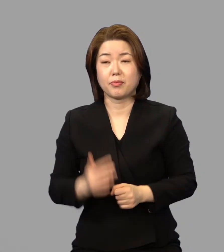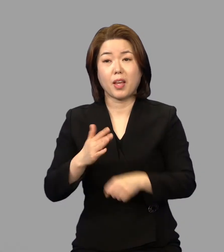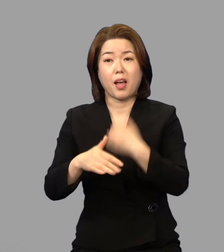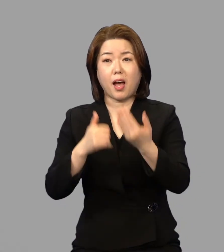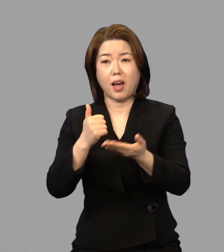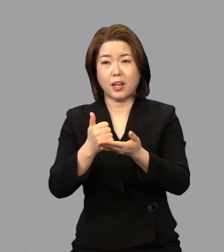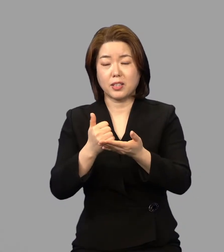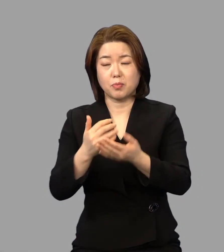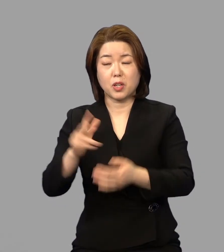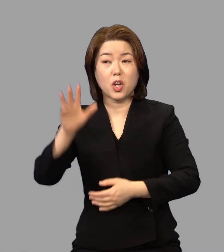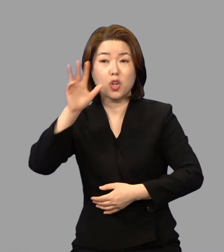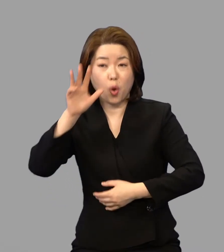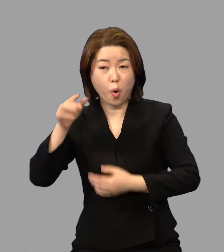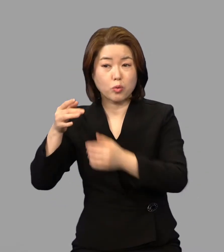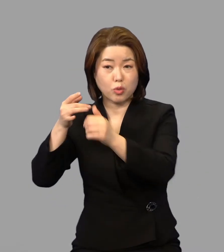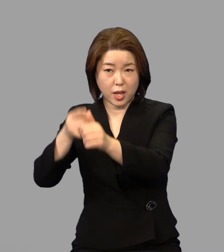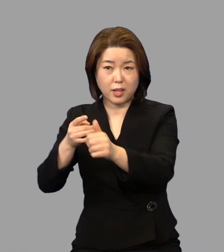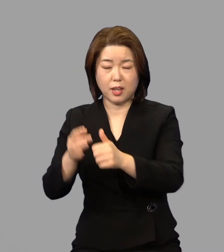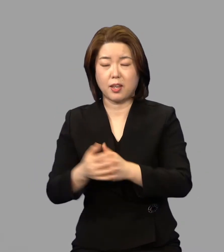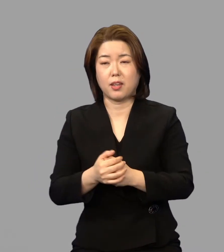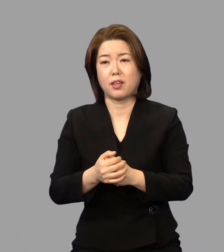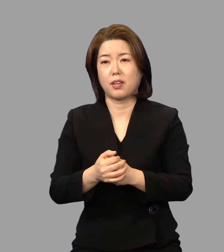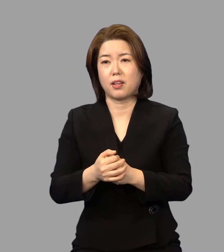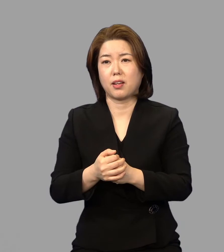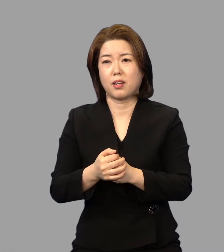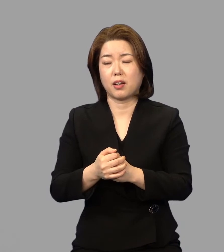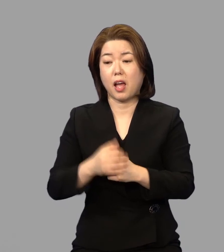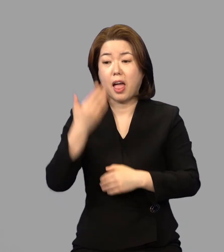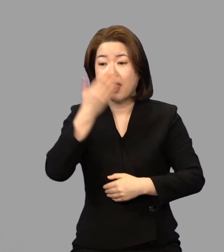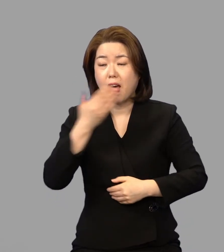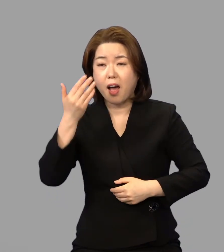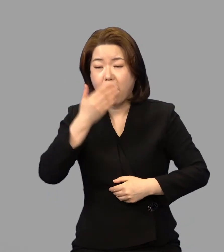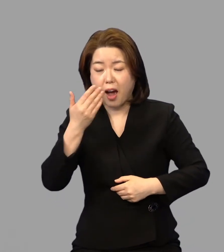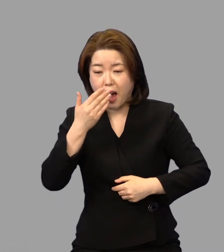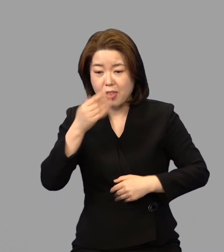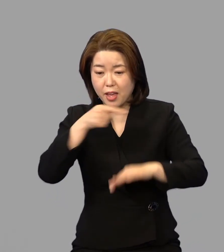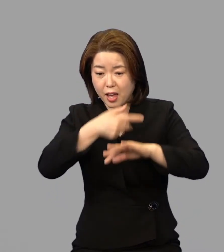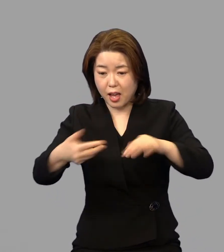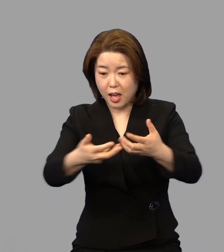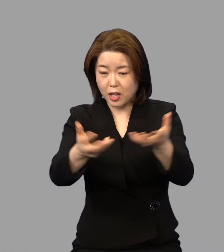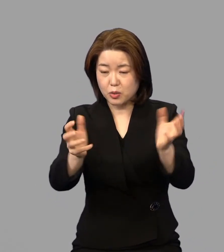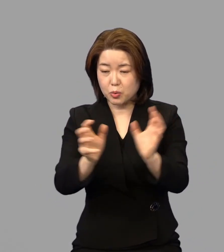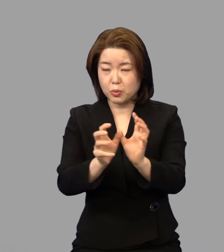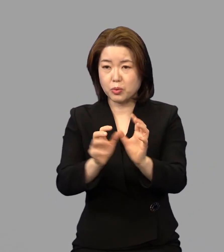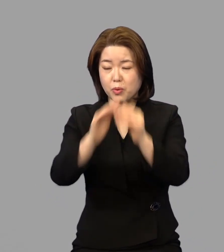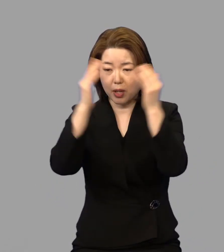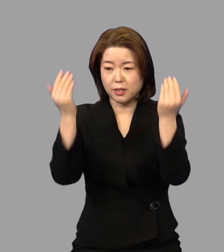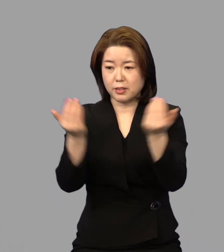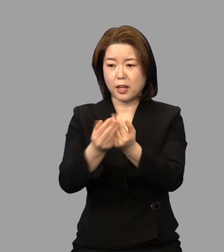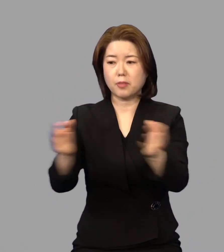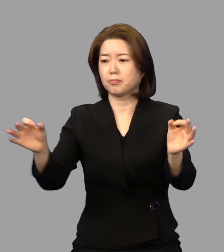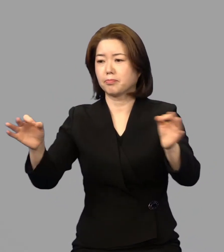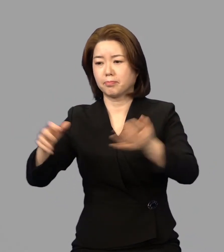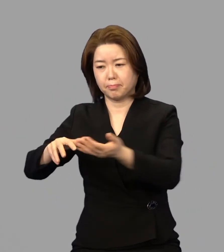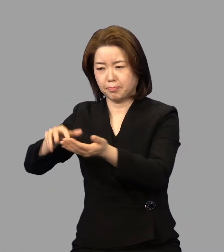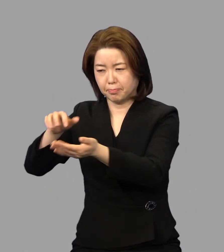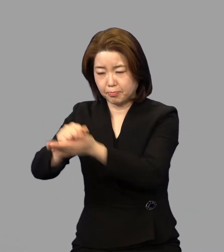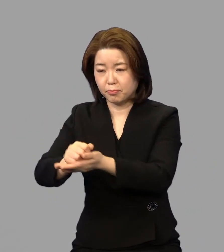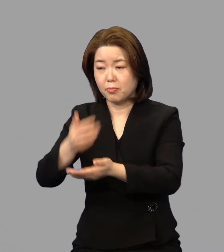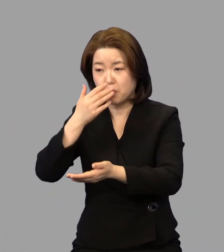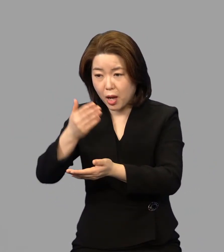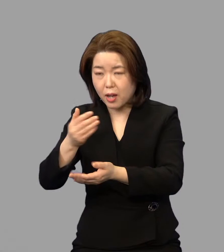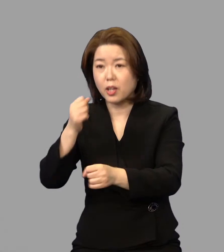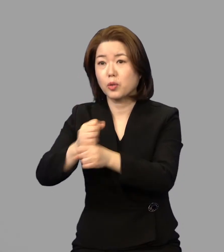하나님은 여호수아에게 가나안 족속을 내가 다 없애주겠다 이렇게 말하지 않았습니다.